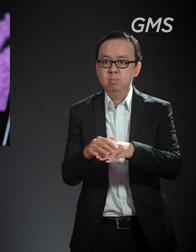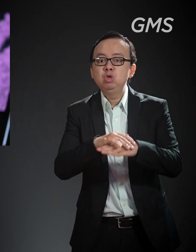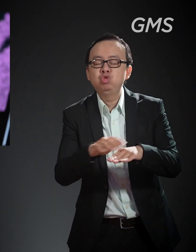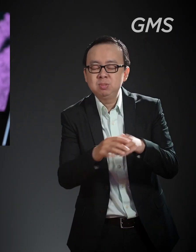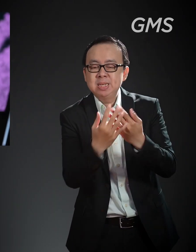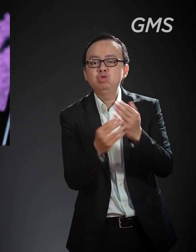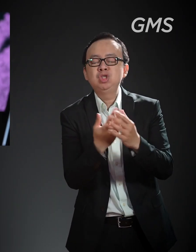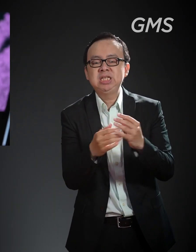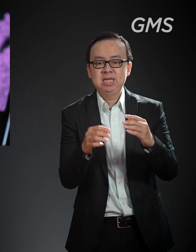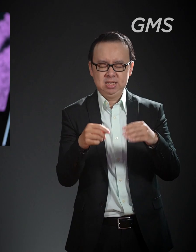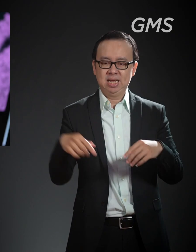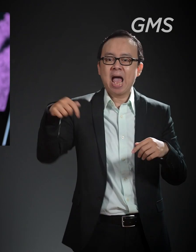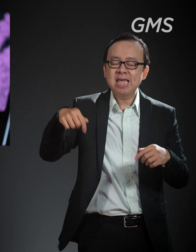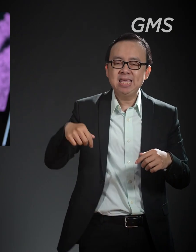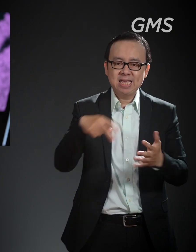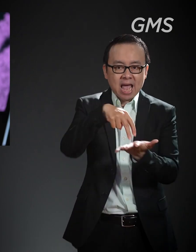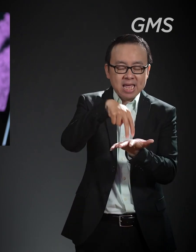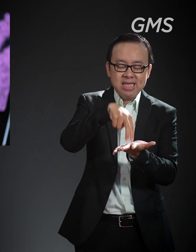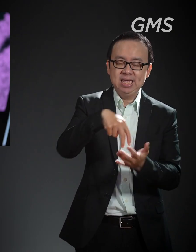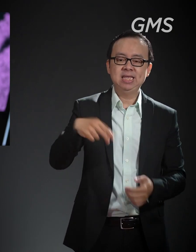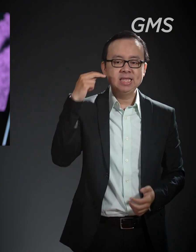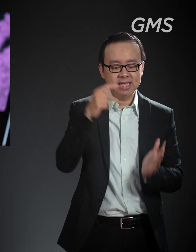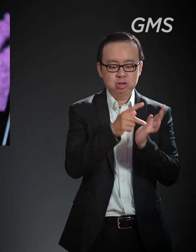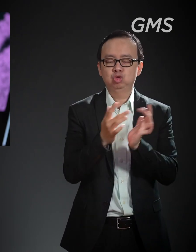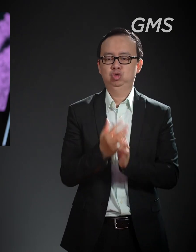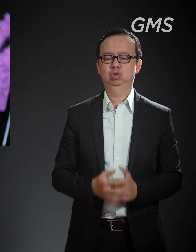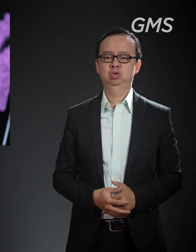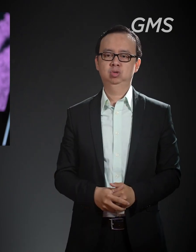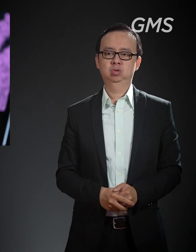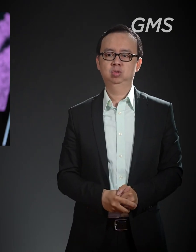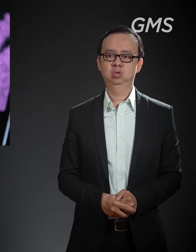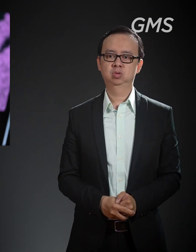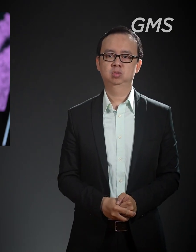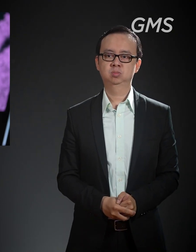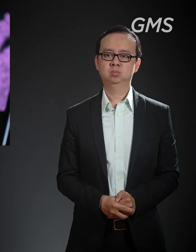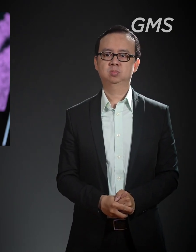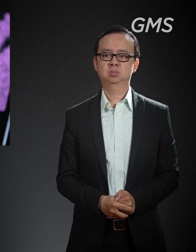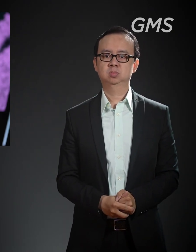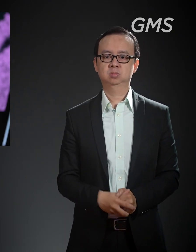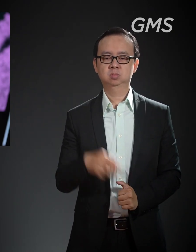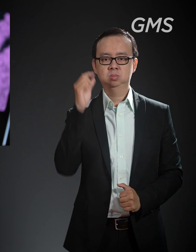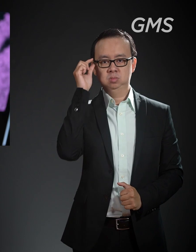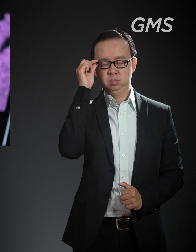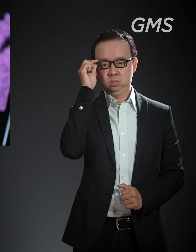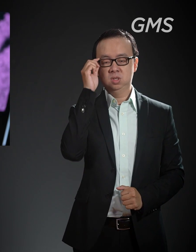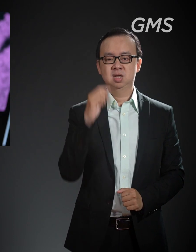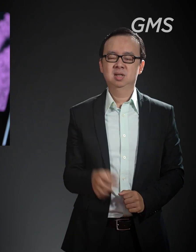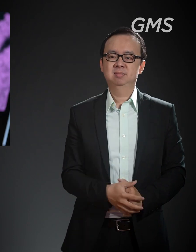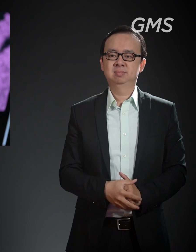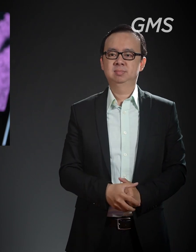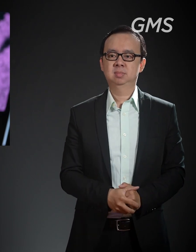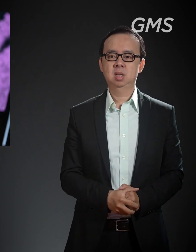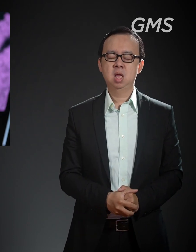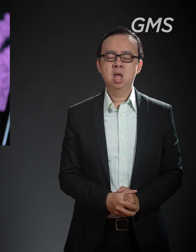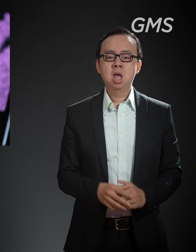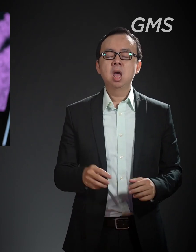Orang itu juga akan dikenang selama-lamanya. Segala sesuatu yang dipersembahkan baik dari sedikit 2 peser. Ataupun minyak Narwastu yang mahal. Kalau itu